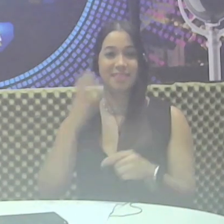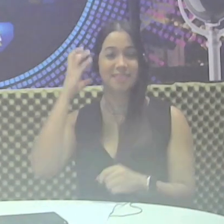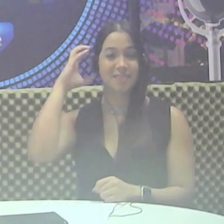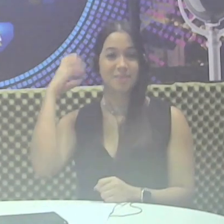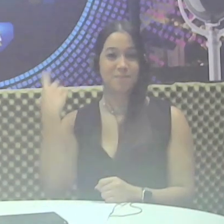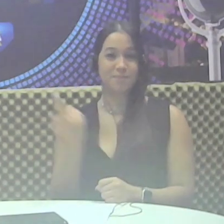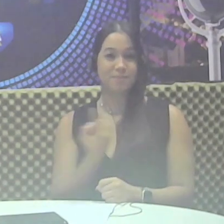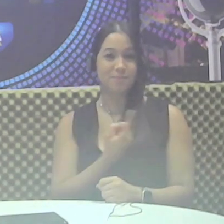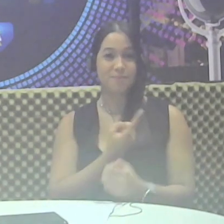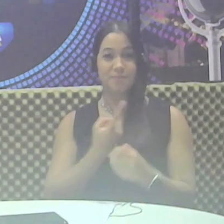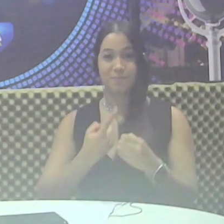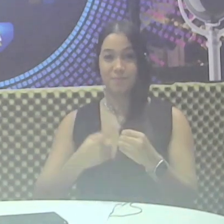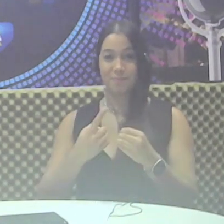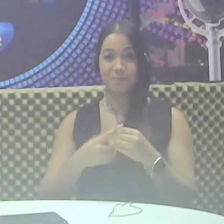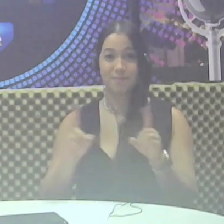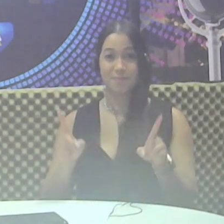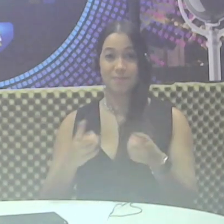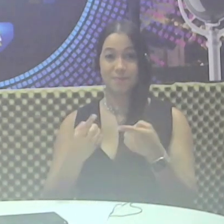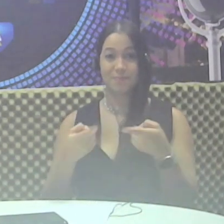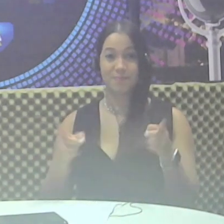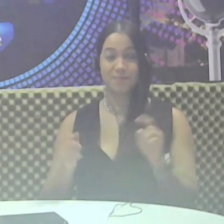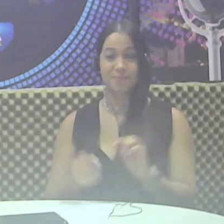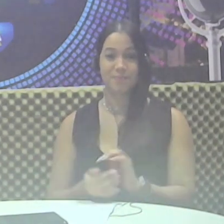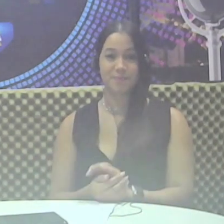Rádio Nossa Cidade.